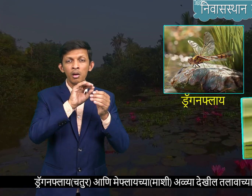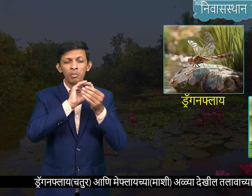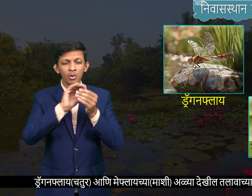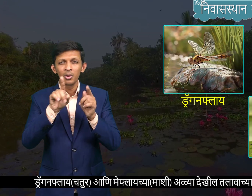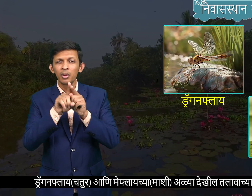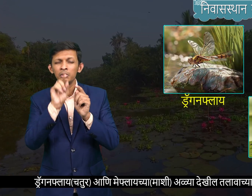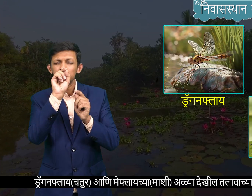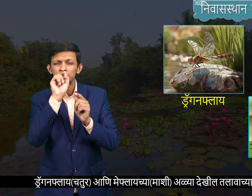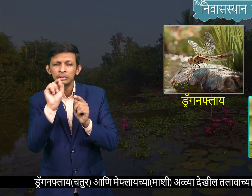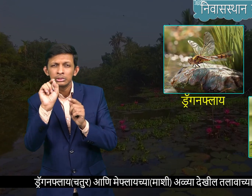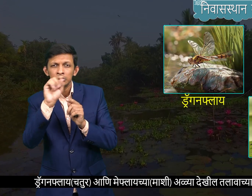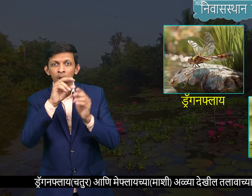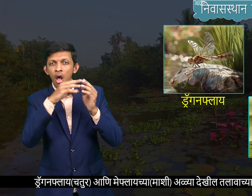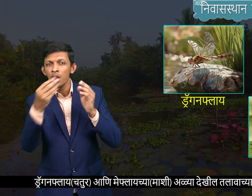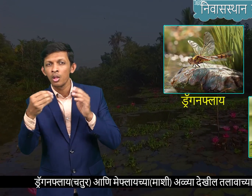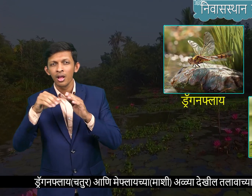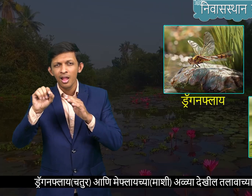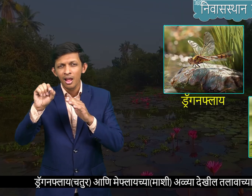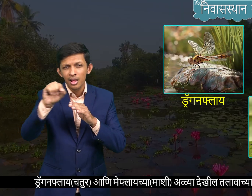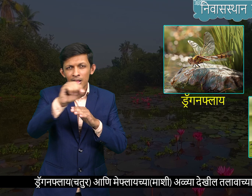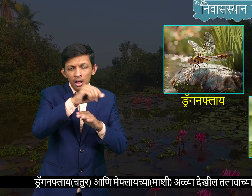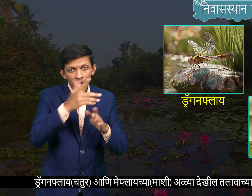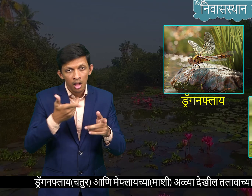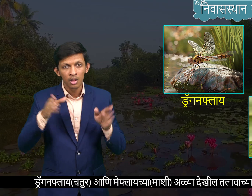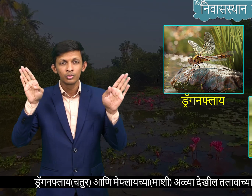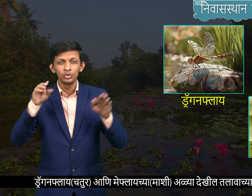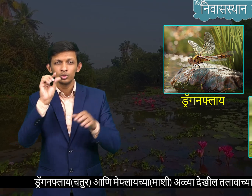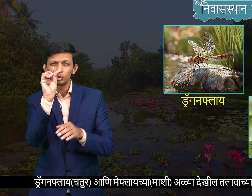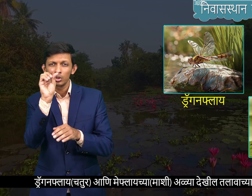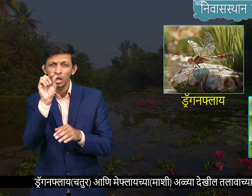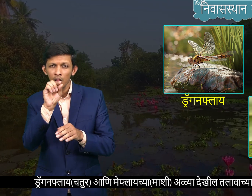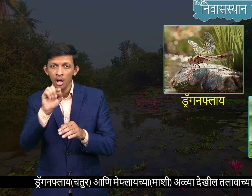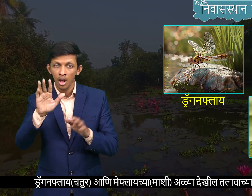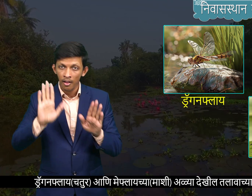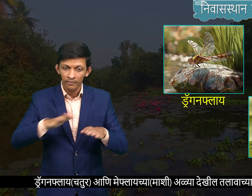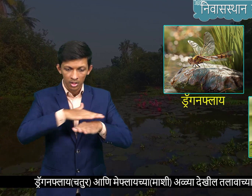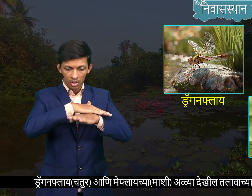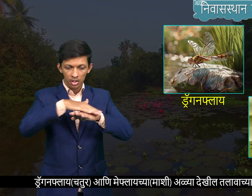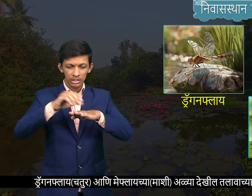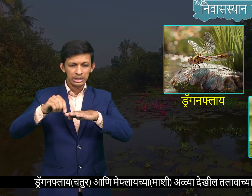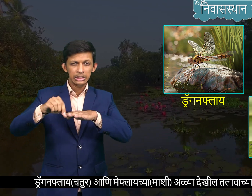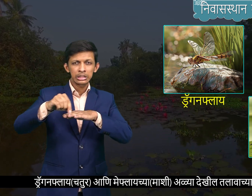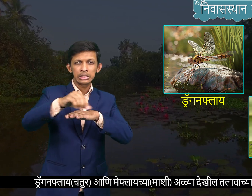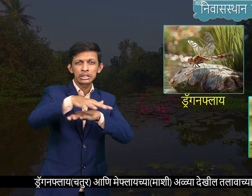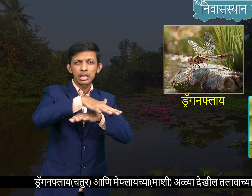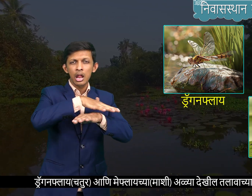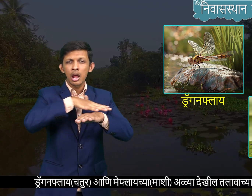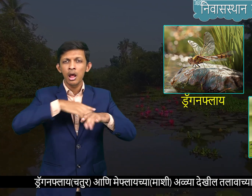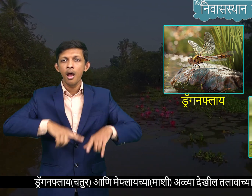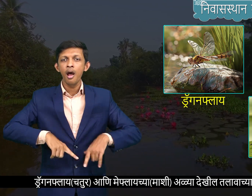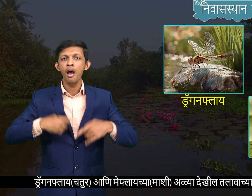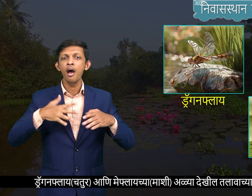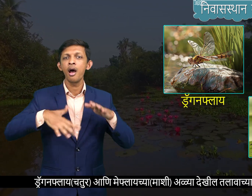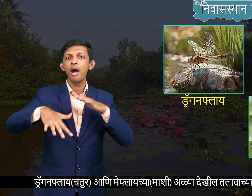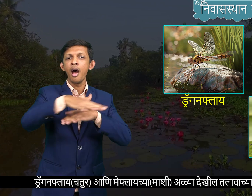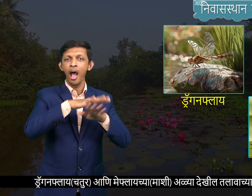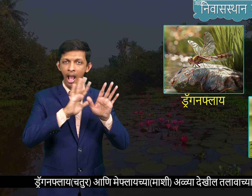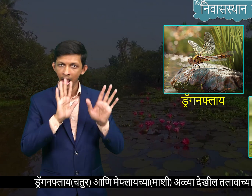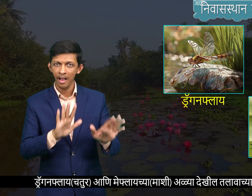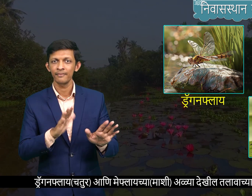फ्लाय, चतुर आणि मे फ्लायच्या माशी, अळ्या देखील तलावाच्या पृष्ठभागावर